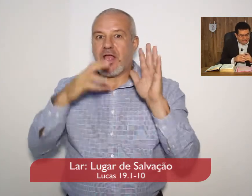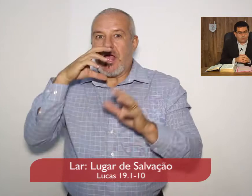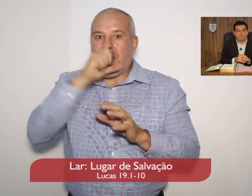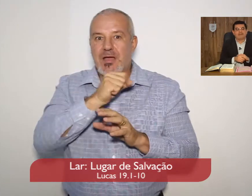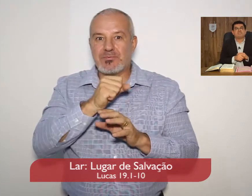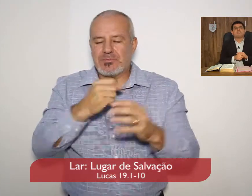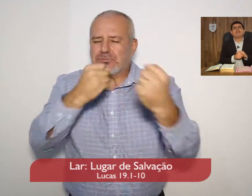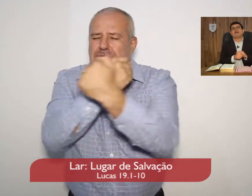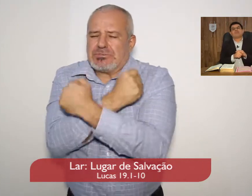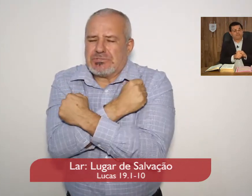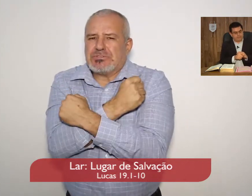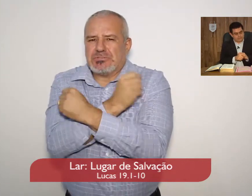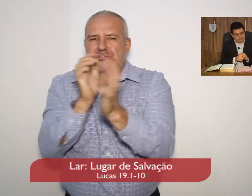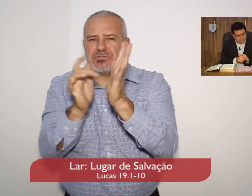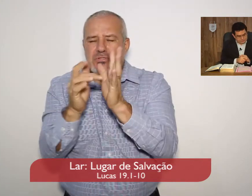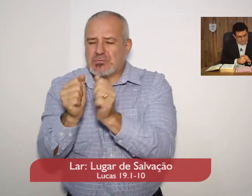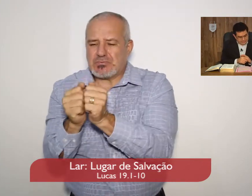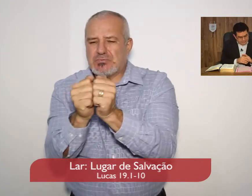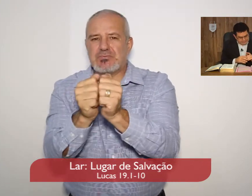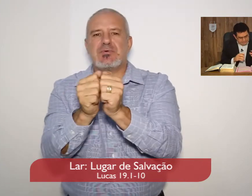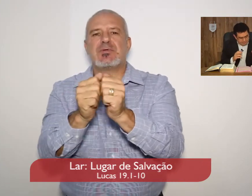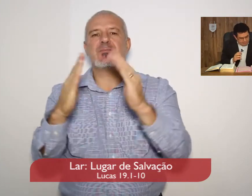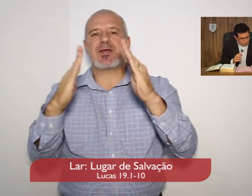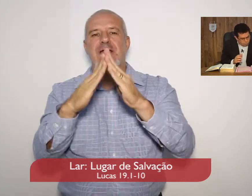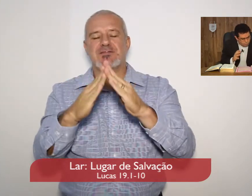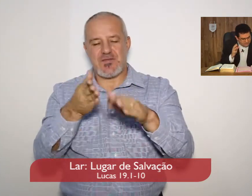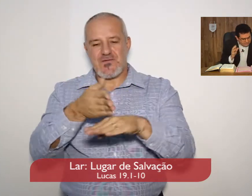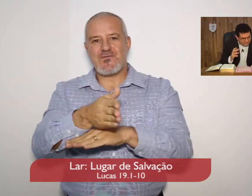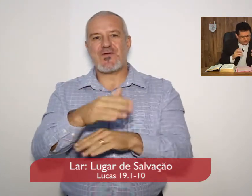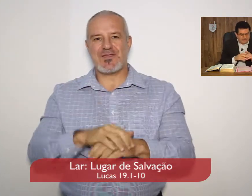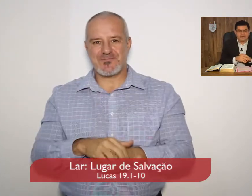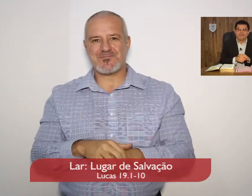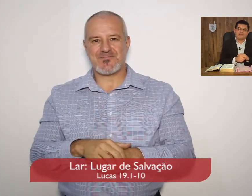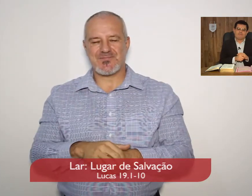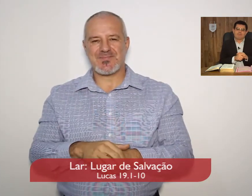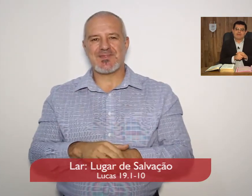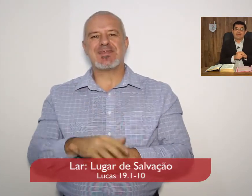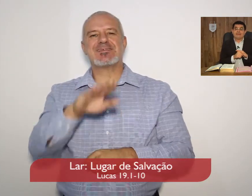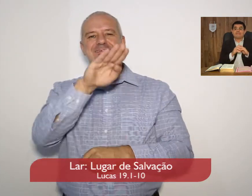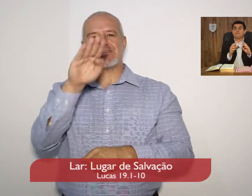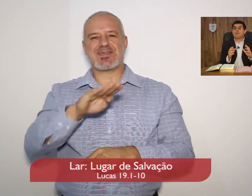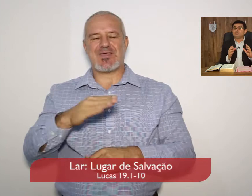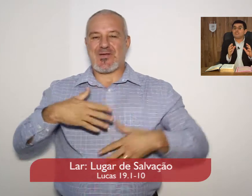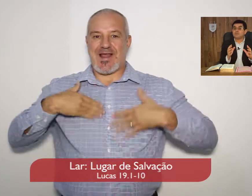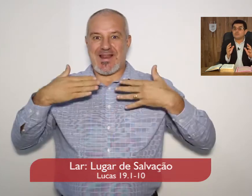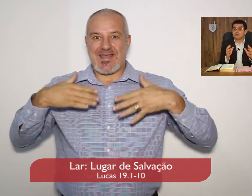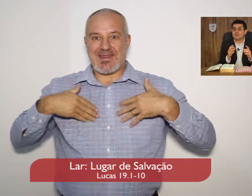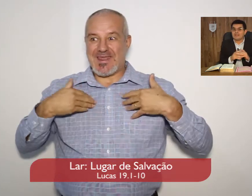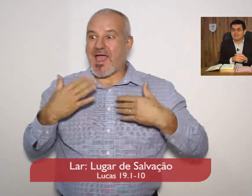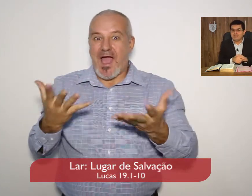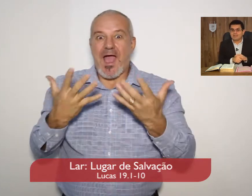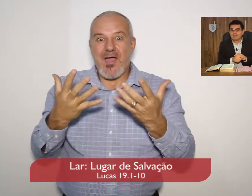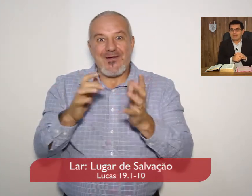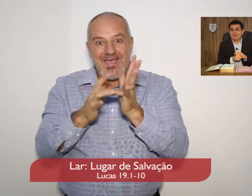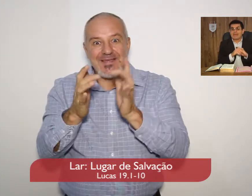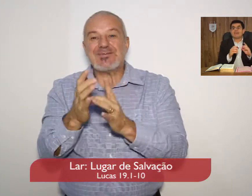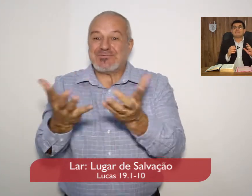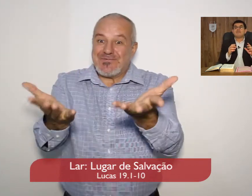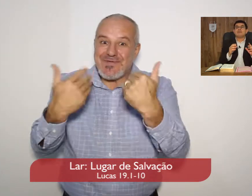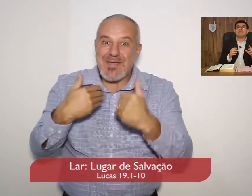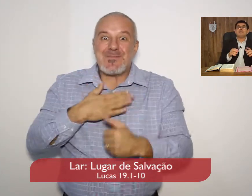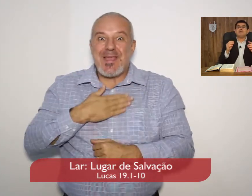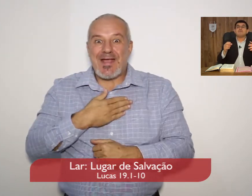tocado pelas palavras de Jesus, recebeu com grande alegria. Receber Jesus com alegria